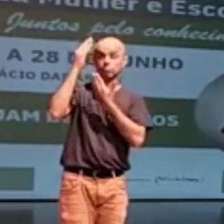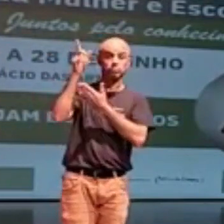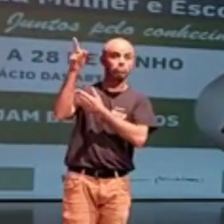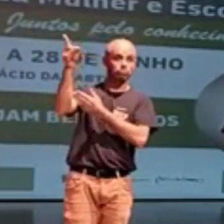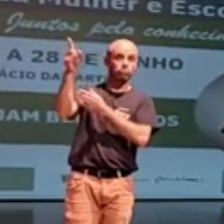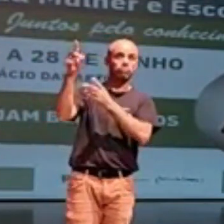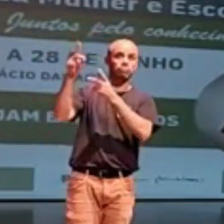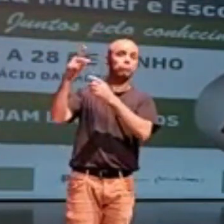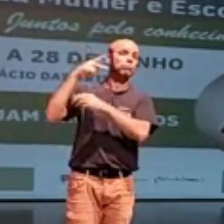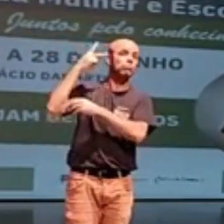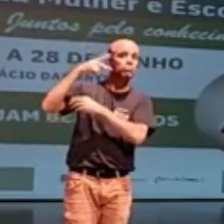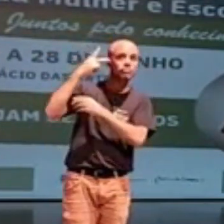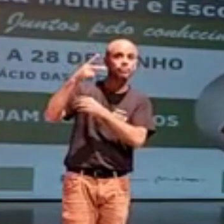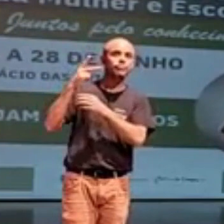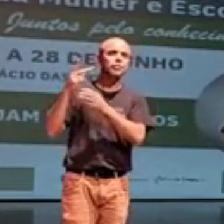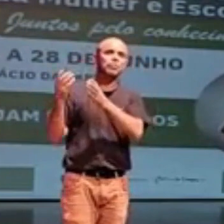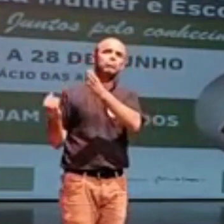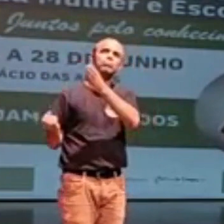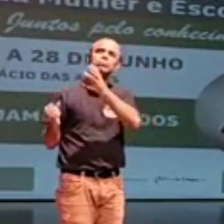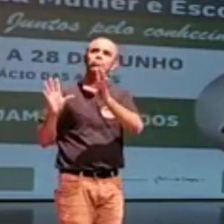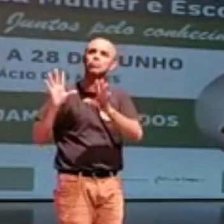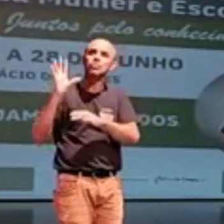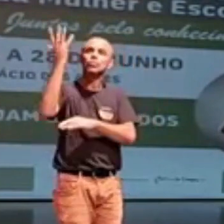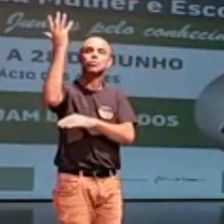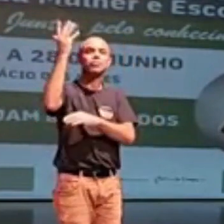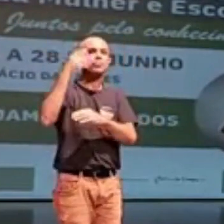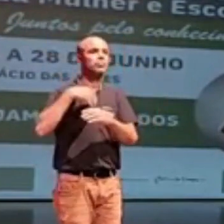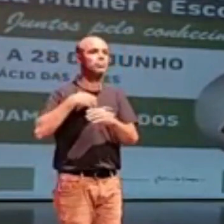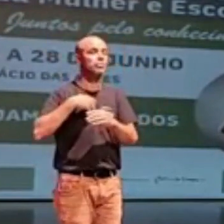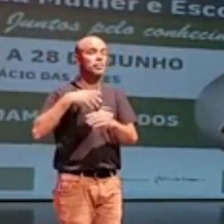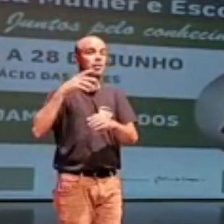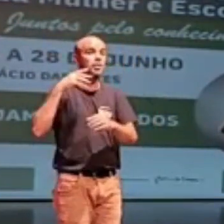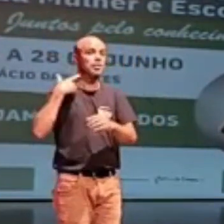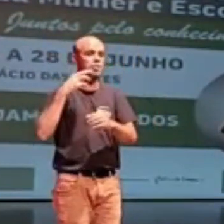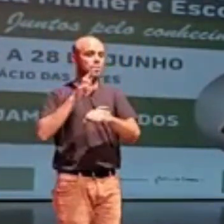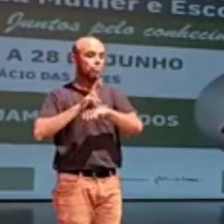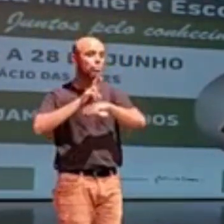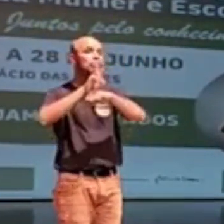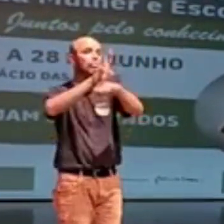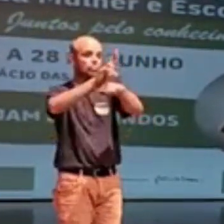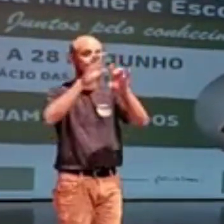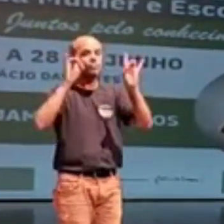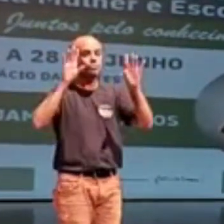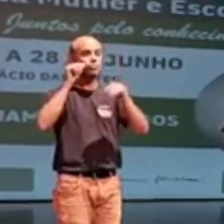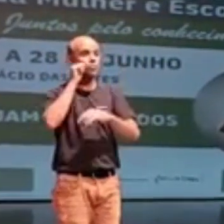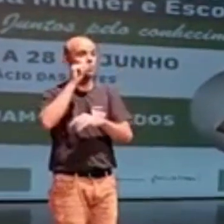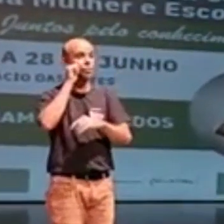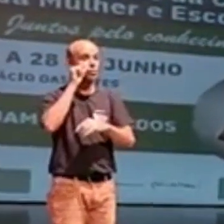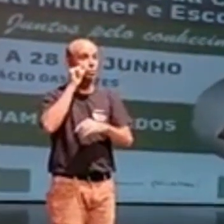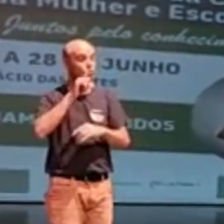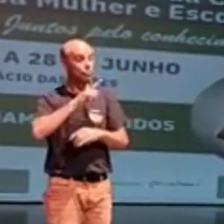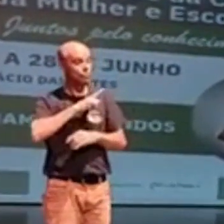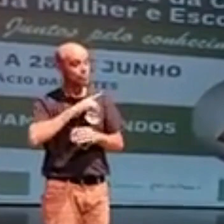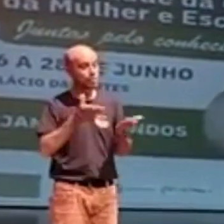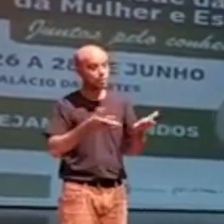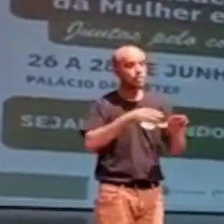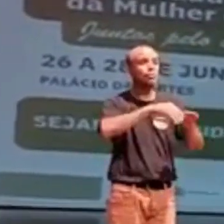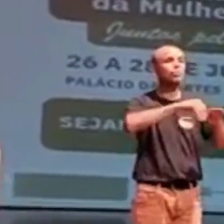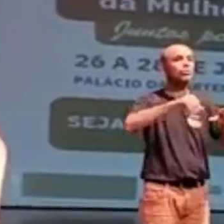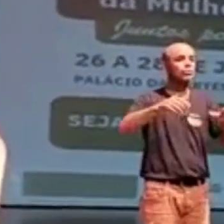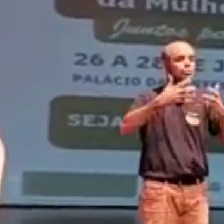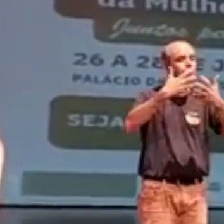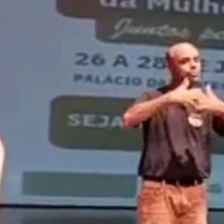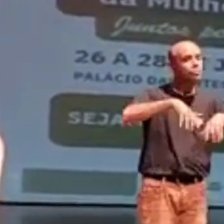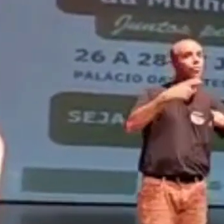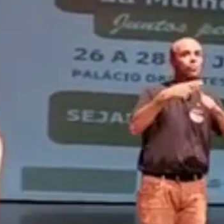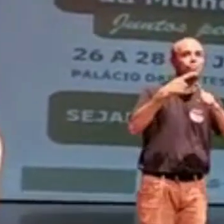pôde acontecer, porque se a Procuradoria Especial da Mulher existe na Praia Grande e funciona da forma que funciona,